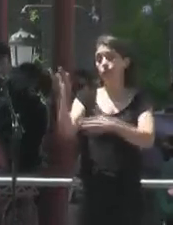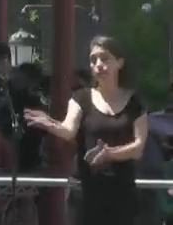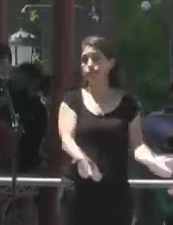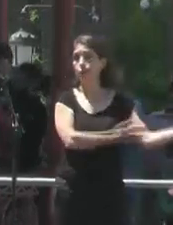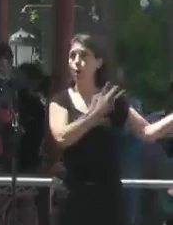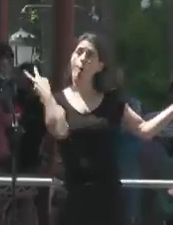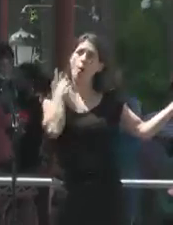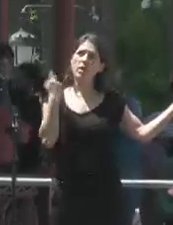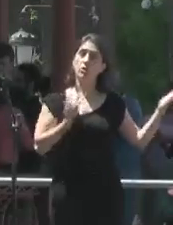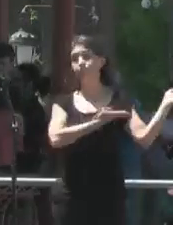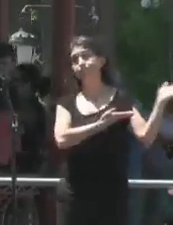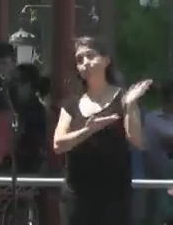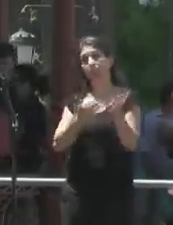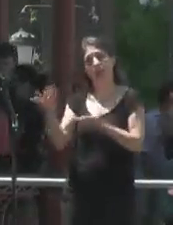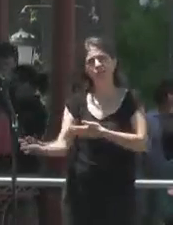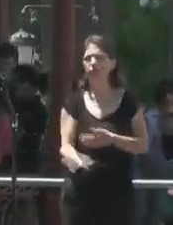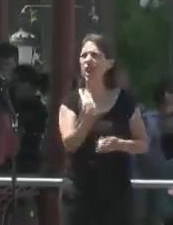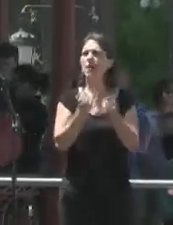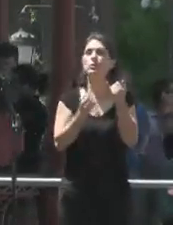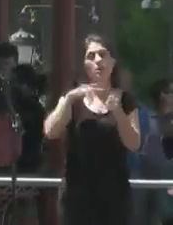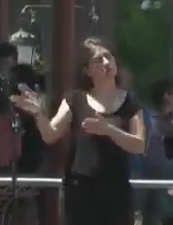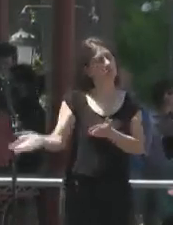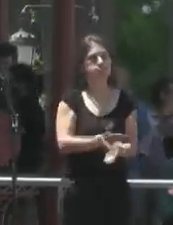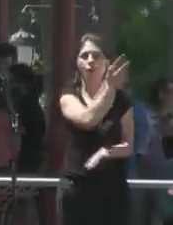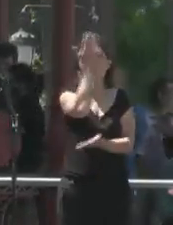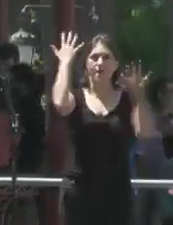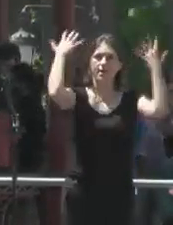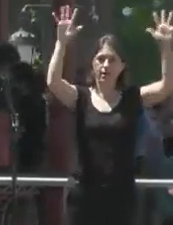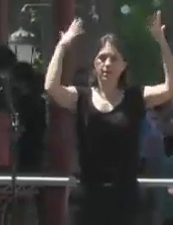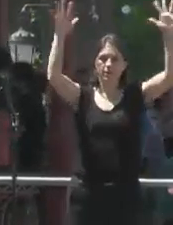jubilación, les tenemos que abrir la puerta para que dejen paso.